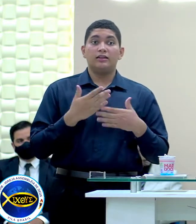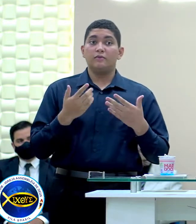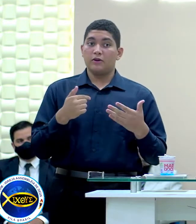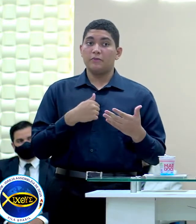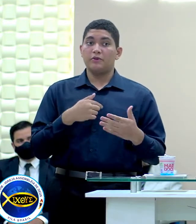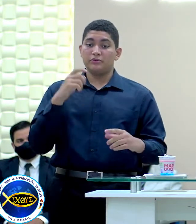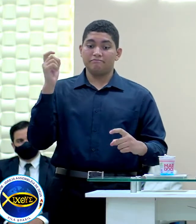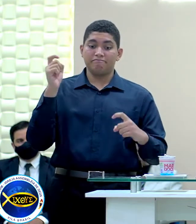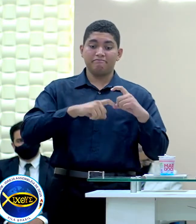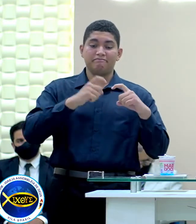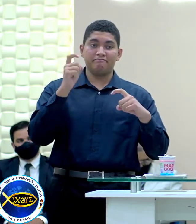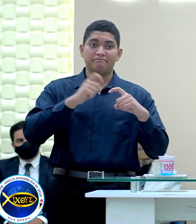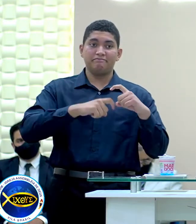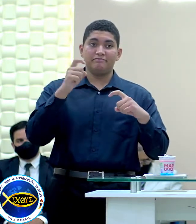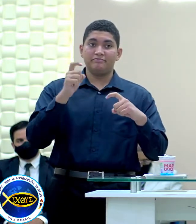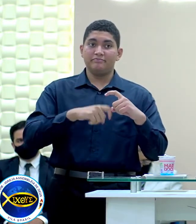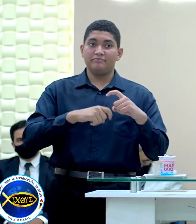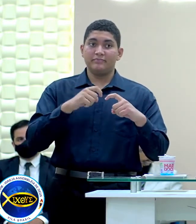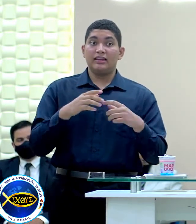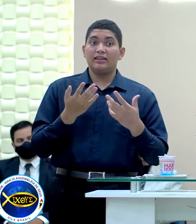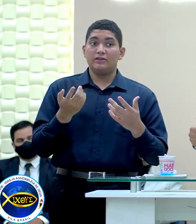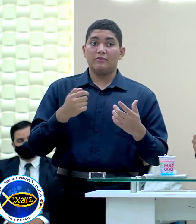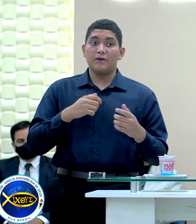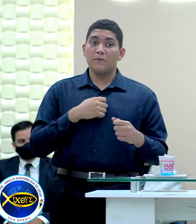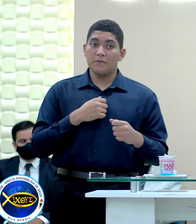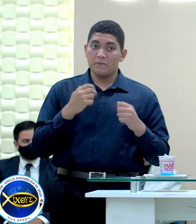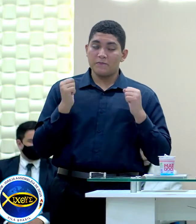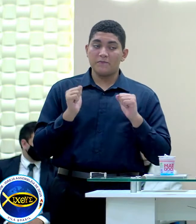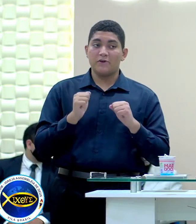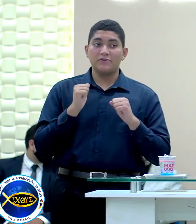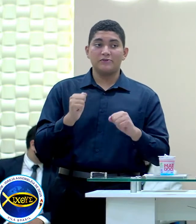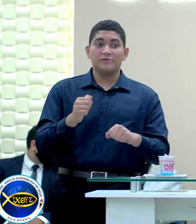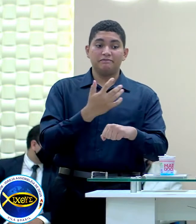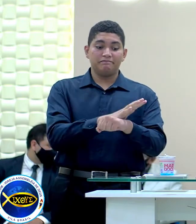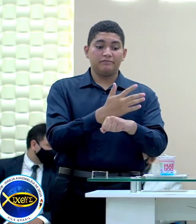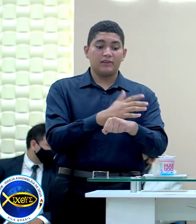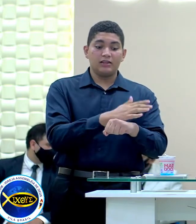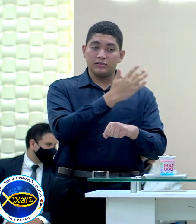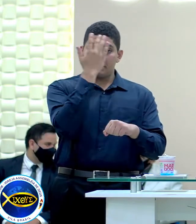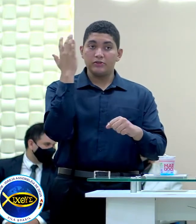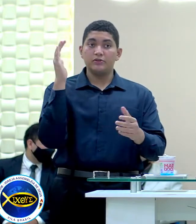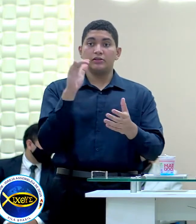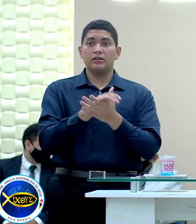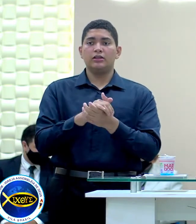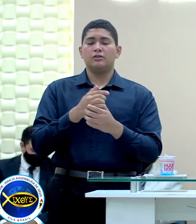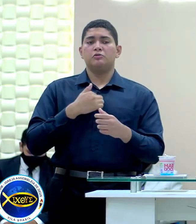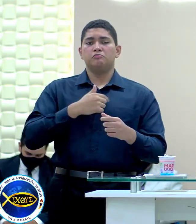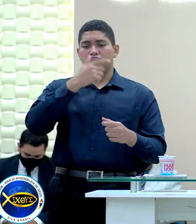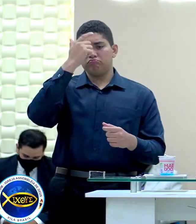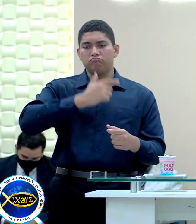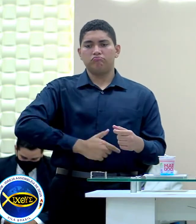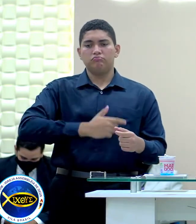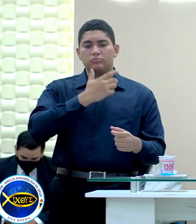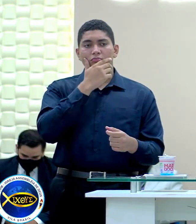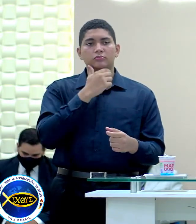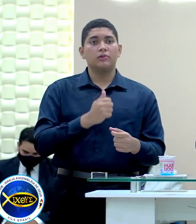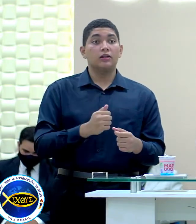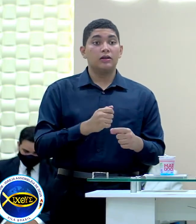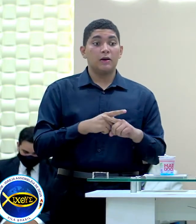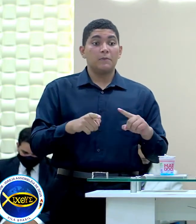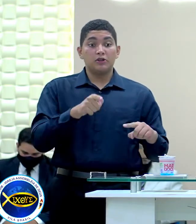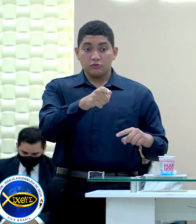cerca, não, eu ainda não casei, então eu posso praticar isso. Os casados, não, porque eu sou macho, tu é macho, mas tu